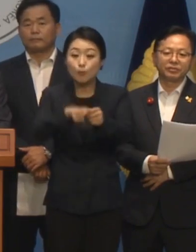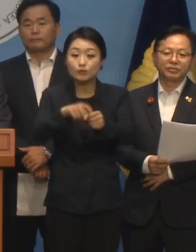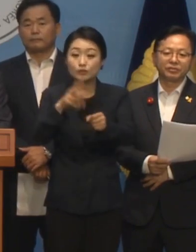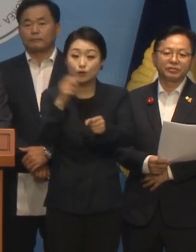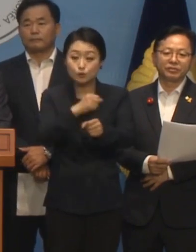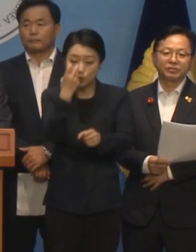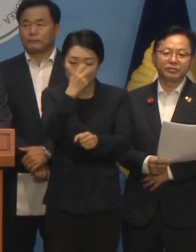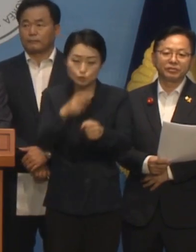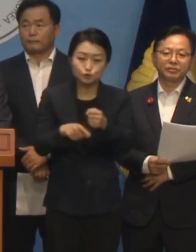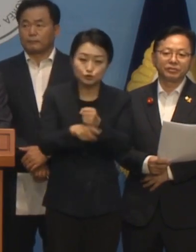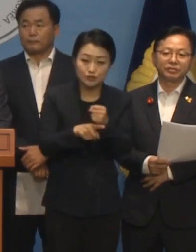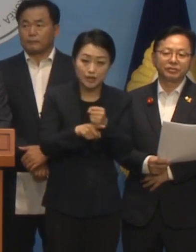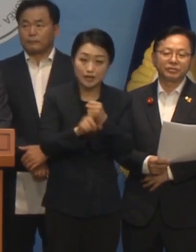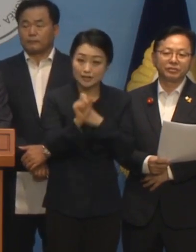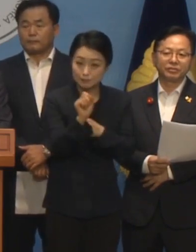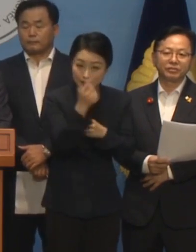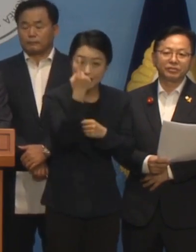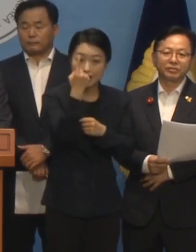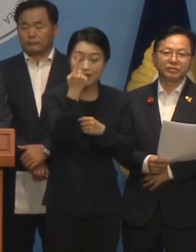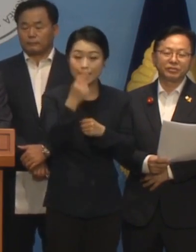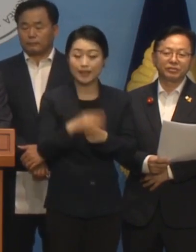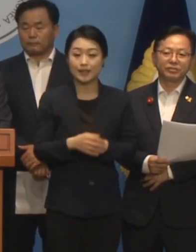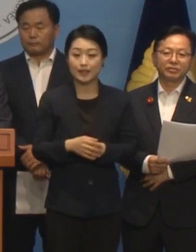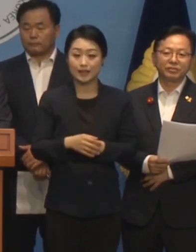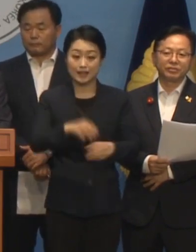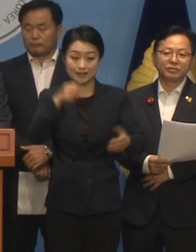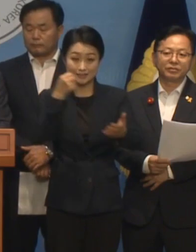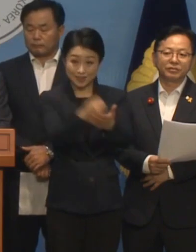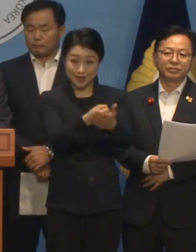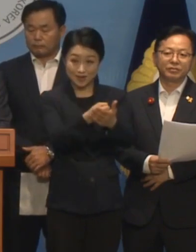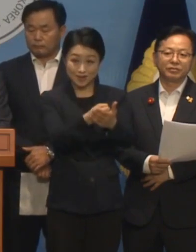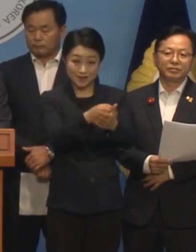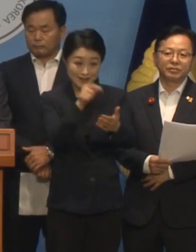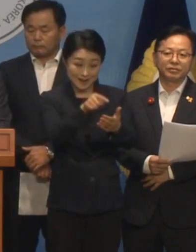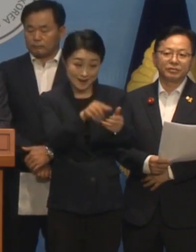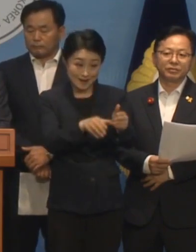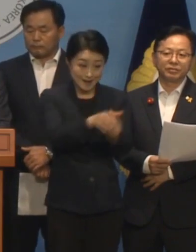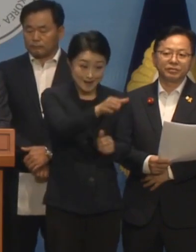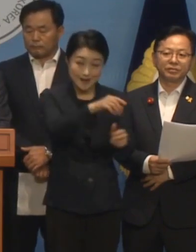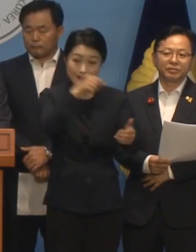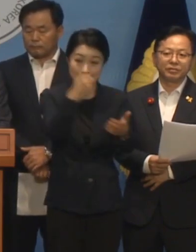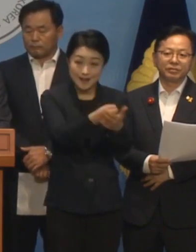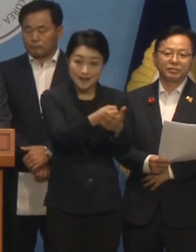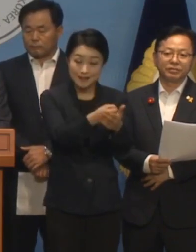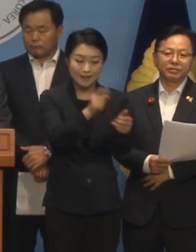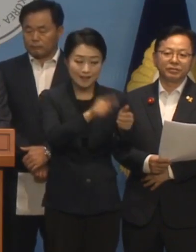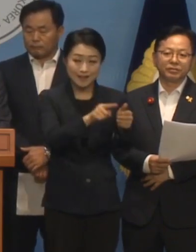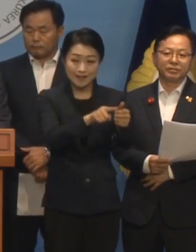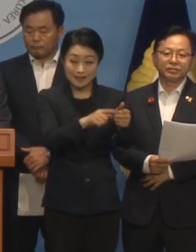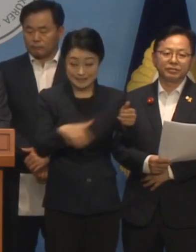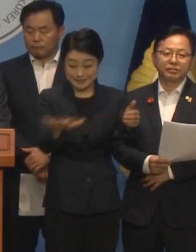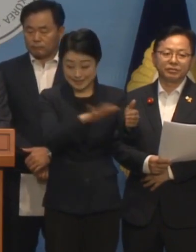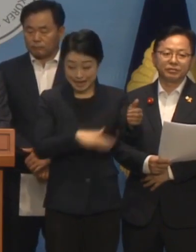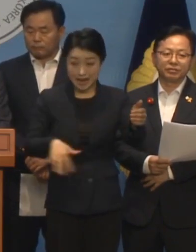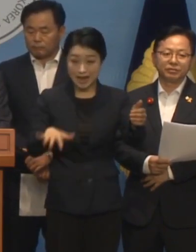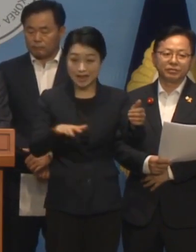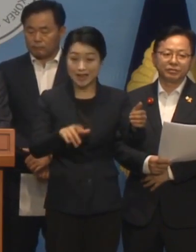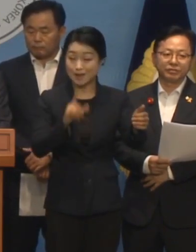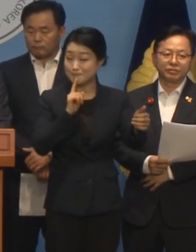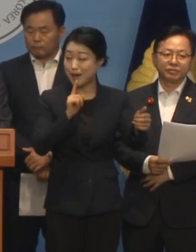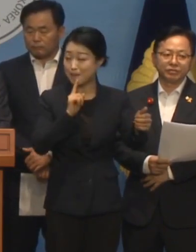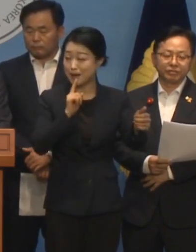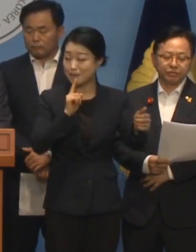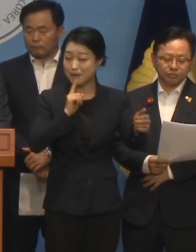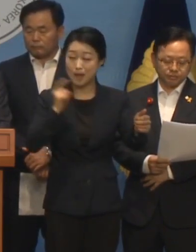시작한 수사들이니 일단 정해진 타깃의 이름에 방점을 찍어 온갖 카드라를 언론에